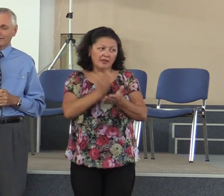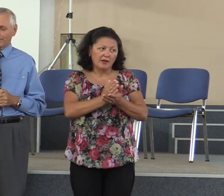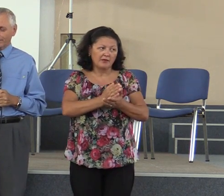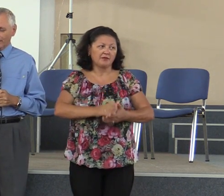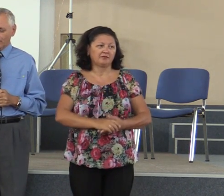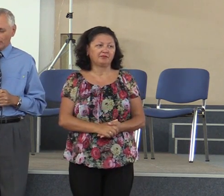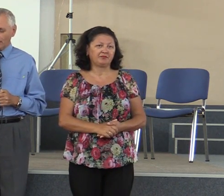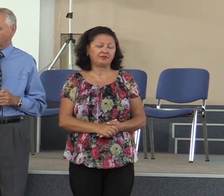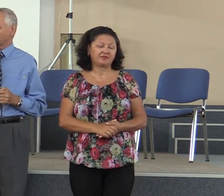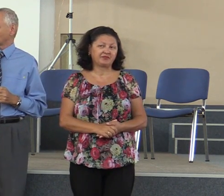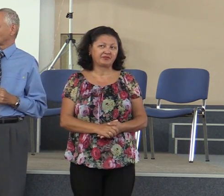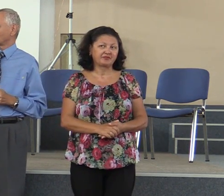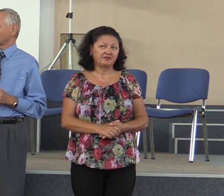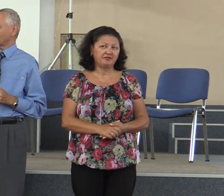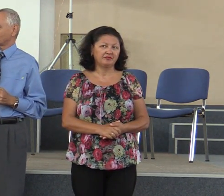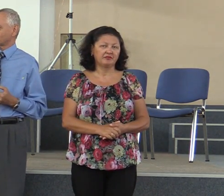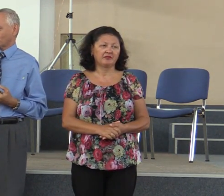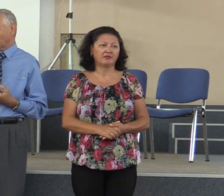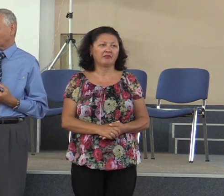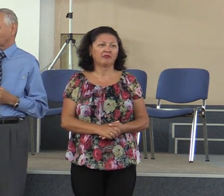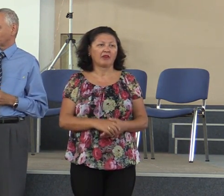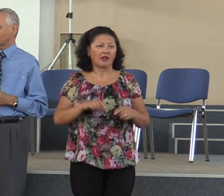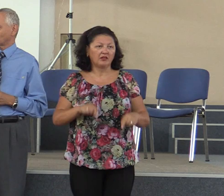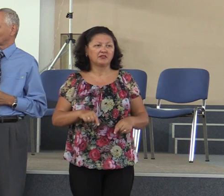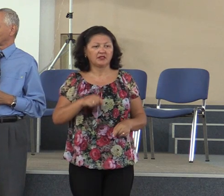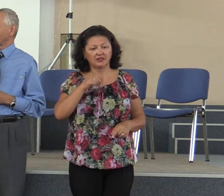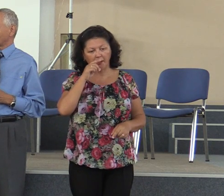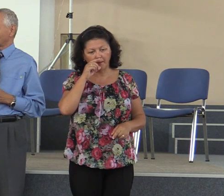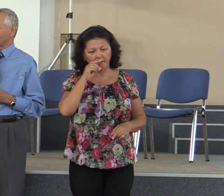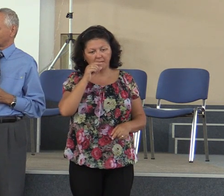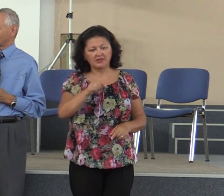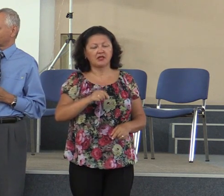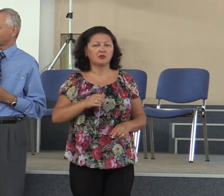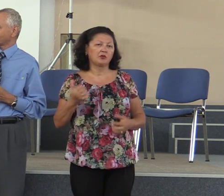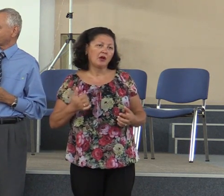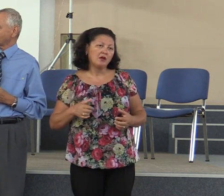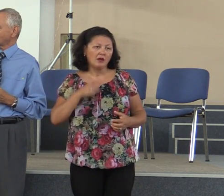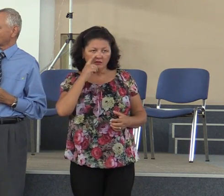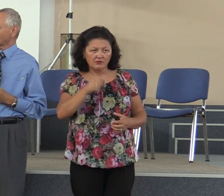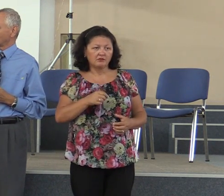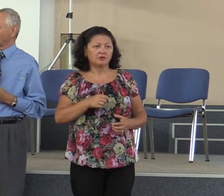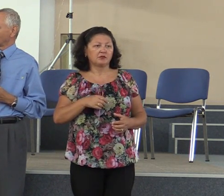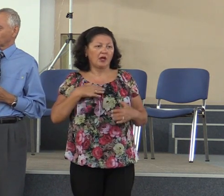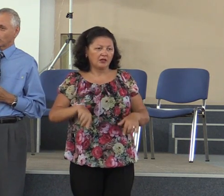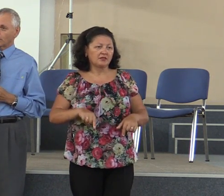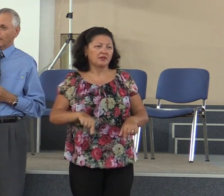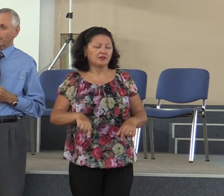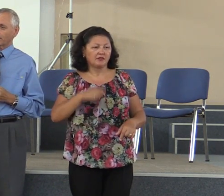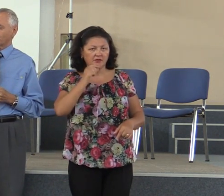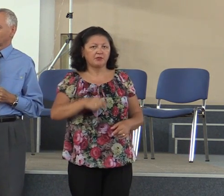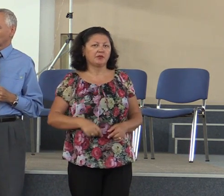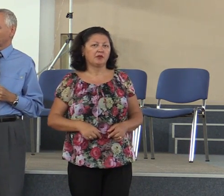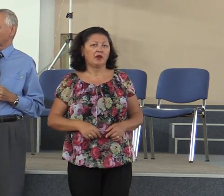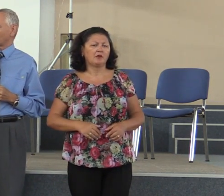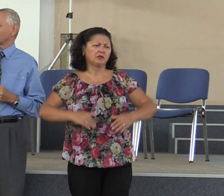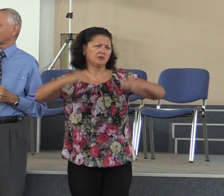today. Și asta e mesajul care aș vrea să am vrut să-l împărtășesc cu dumneavoastră astăzi. The greater the revelation, cu cât mai mare